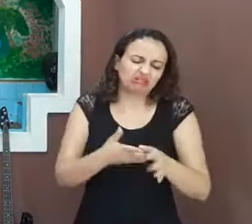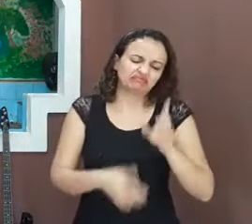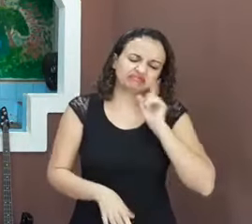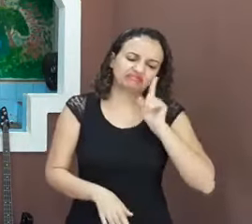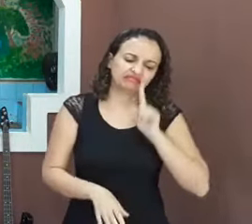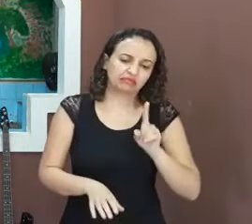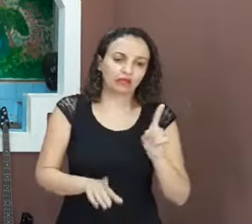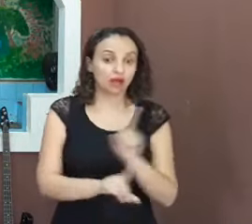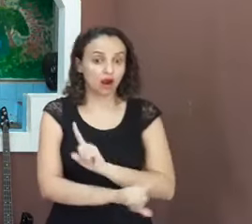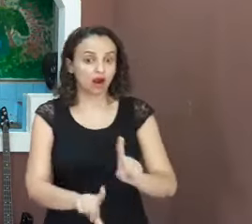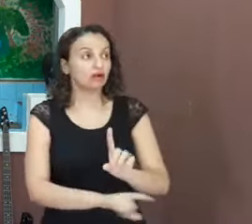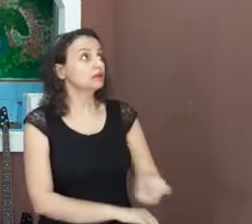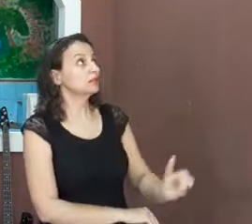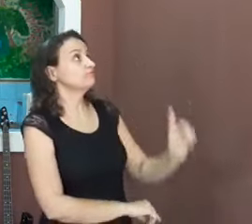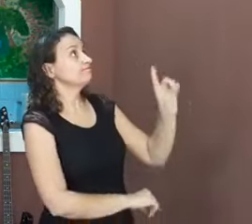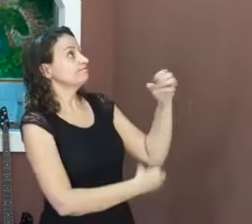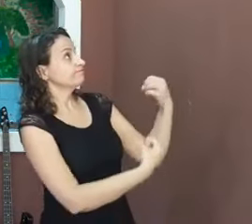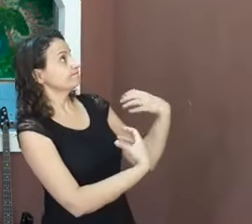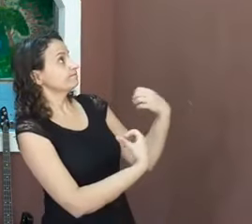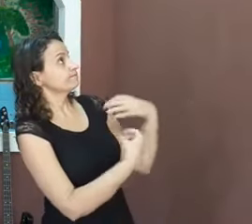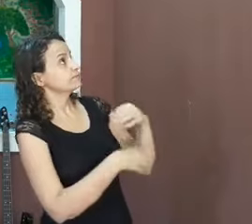à responsabilidade no trabalho.